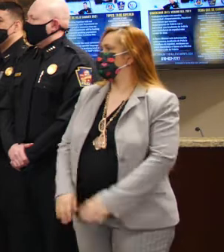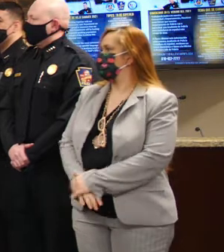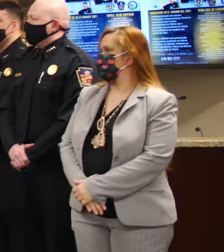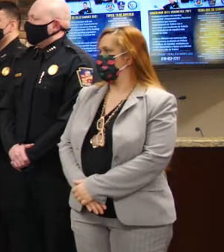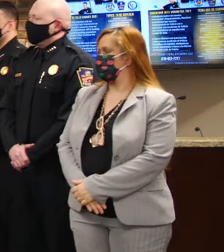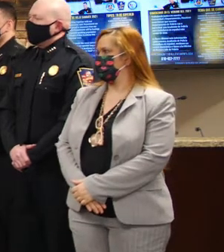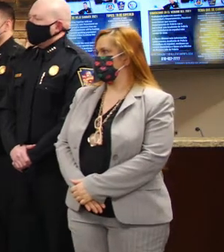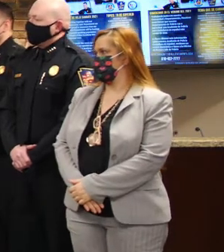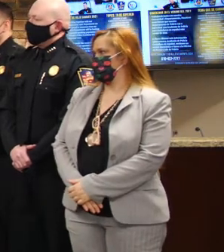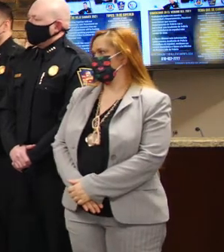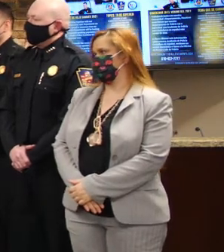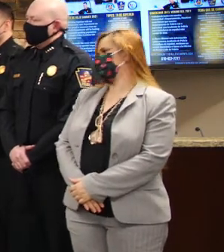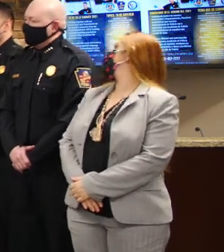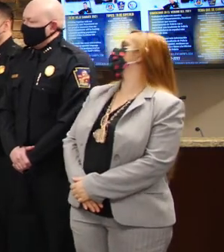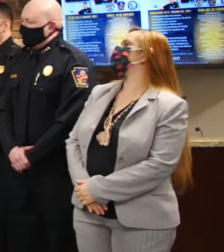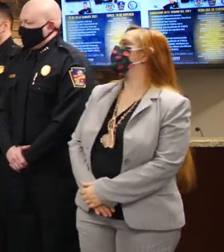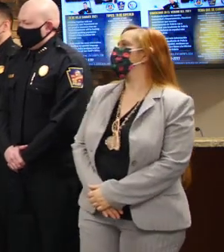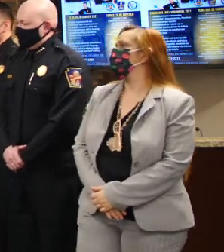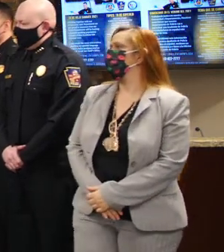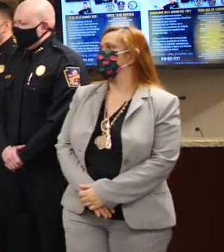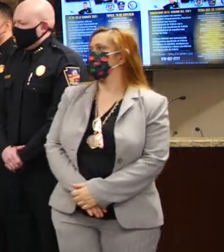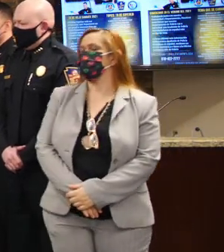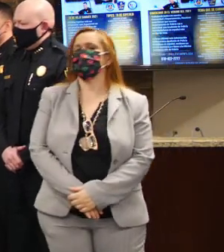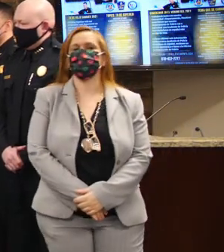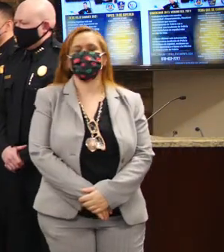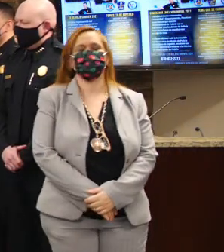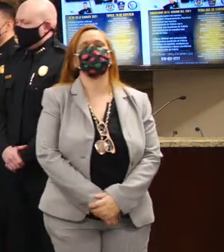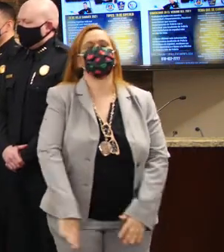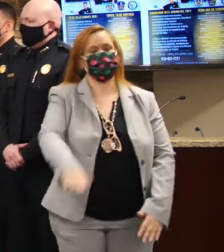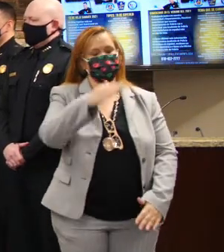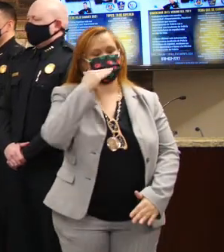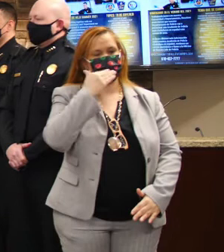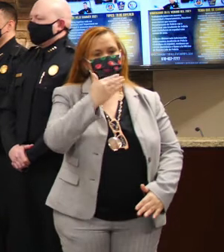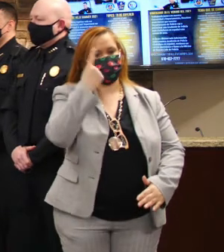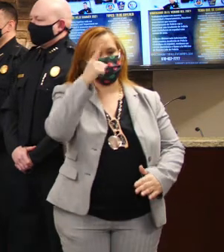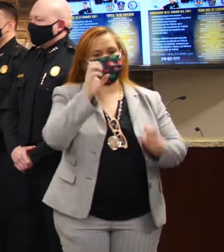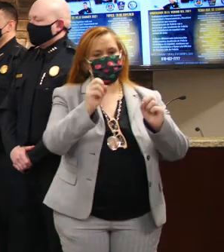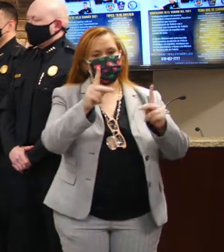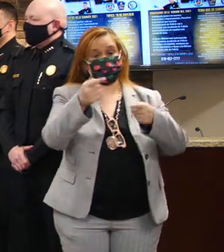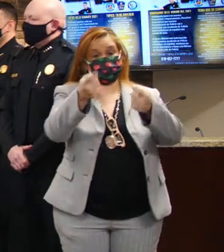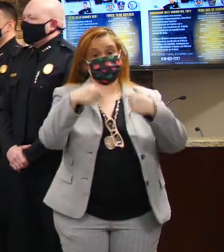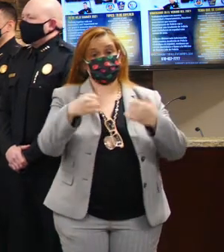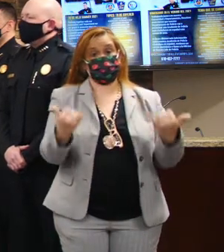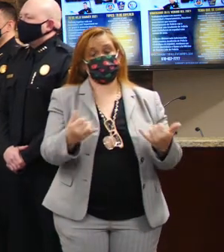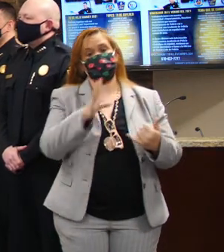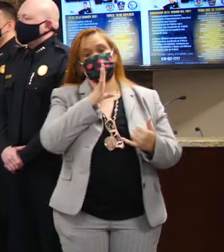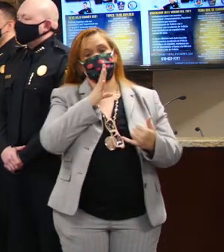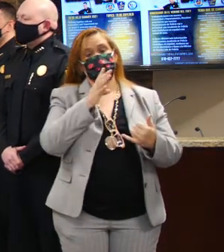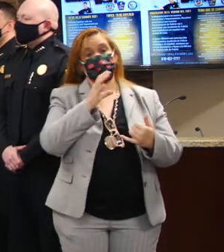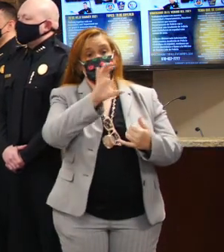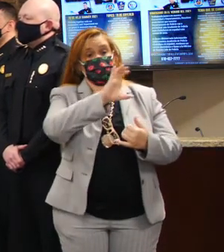Good afternoon. As a former proud member of the Allentown Police Department, having spent almost 40 years in law